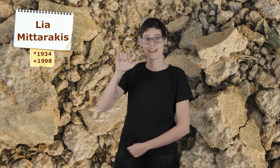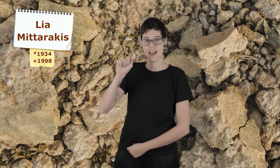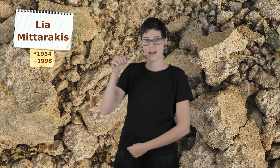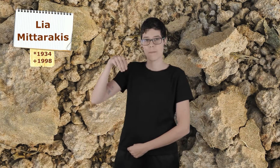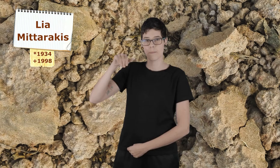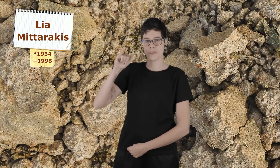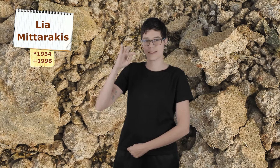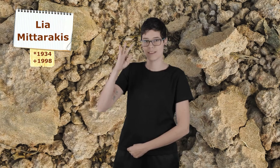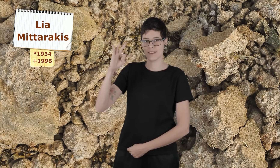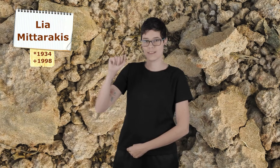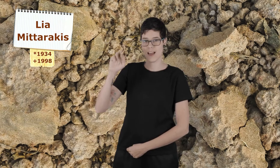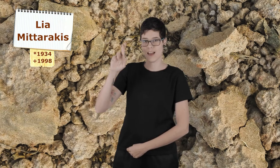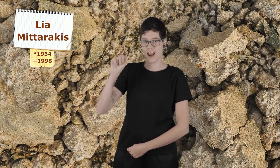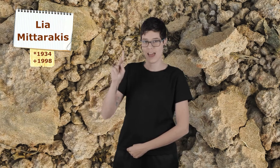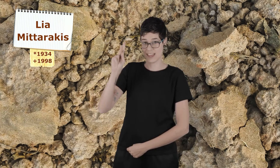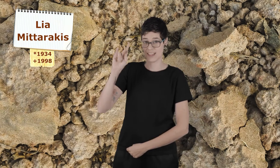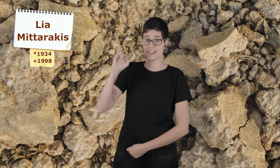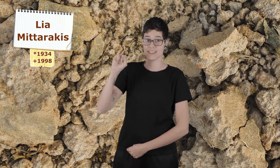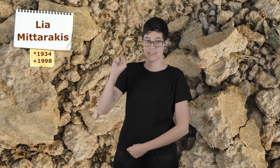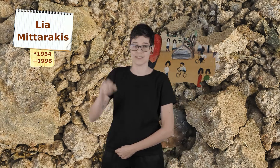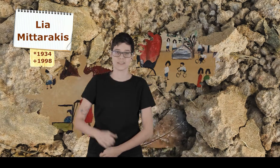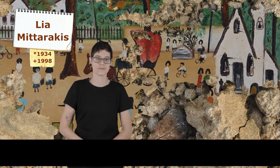Lia Mitarax.